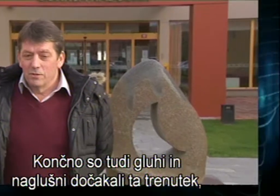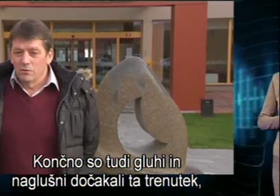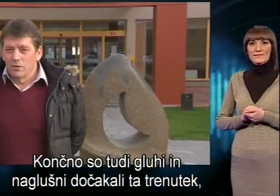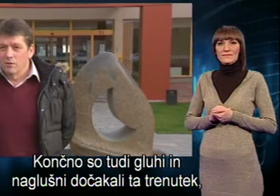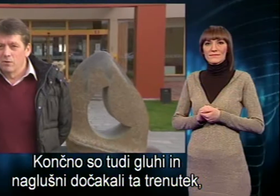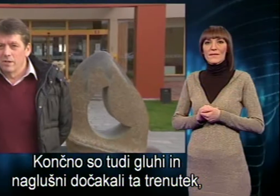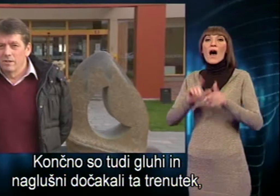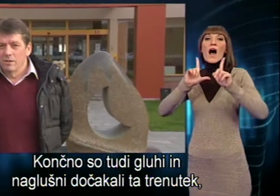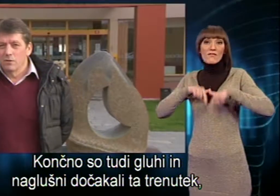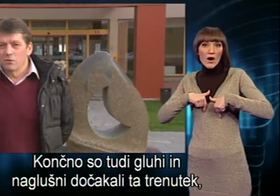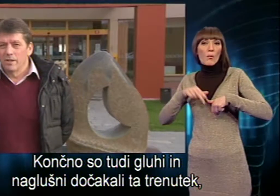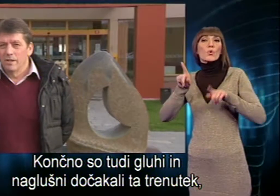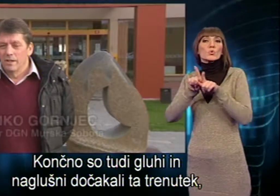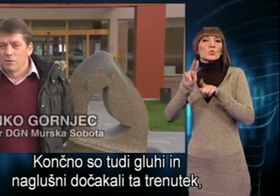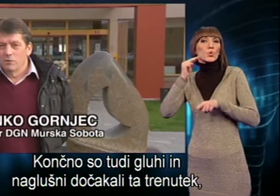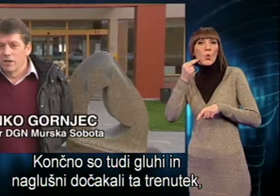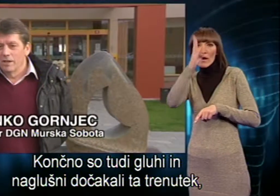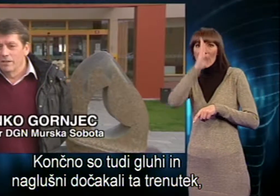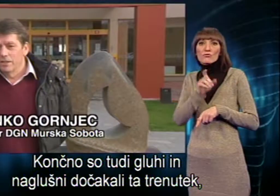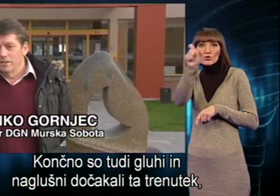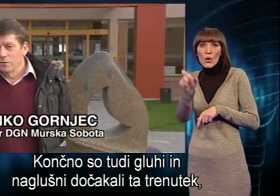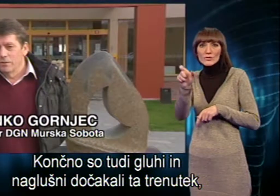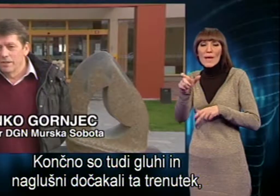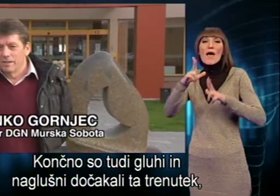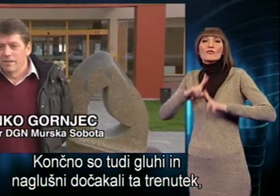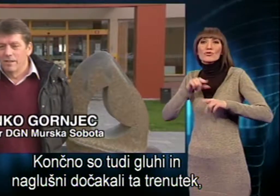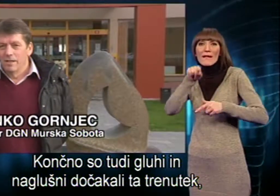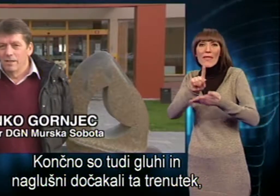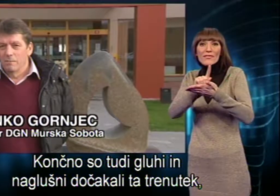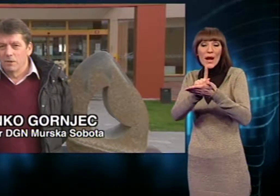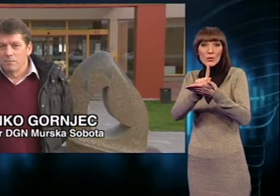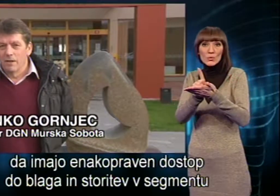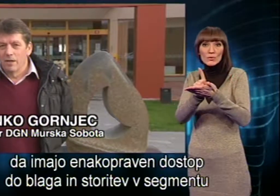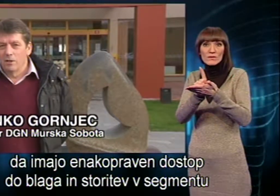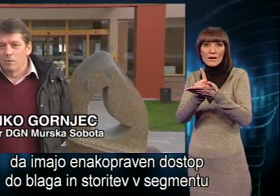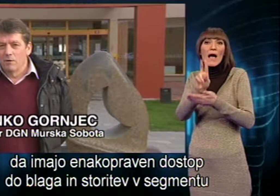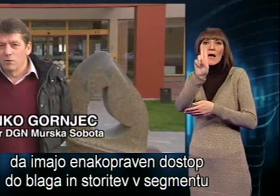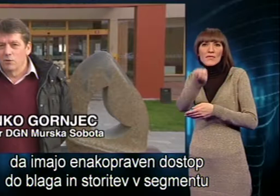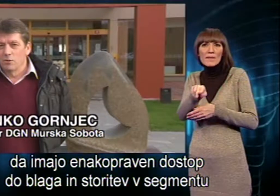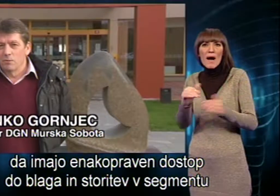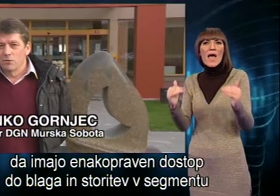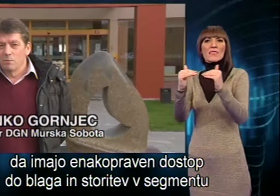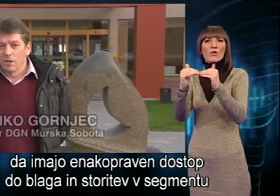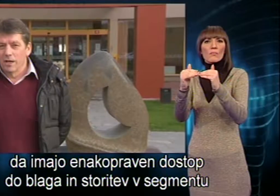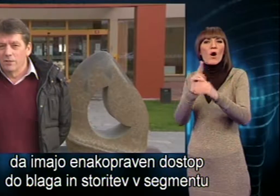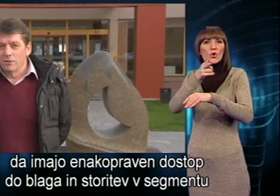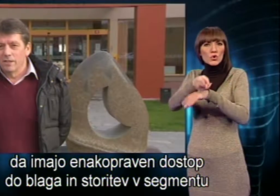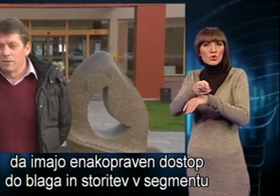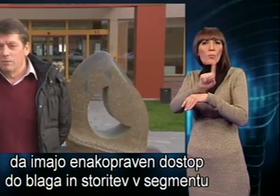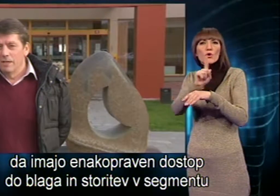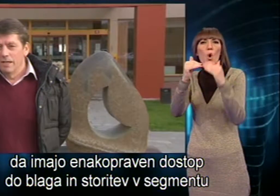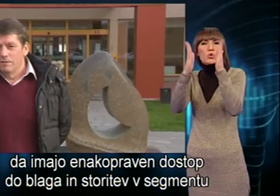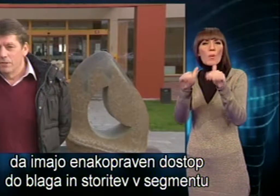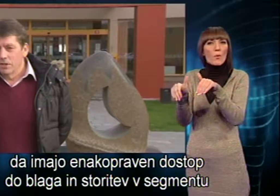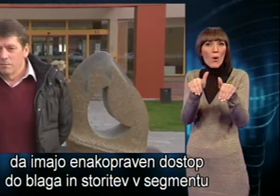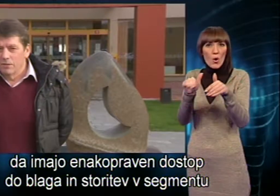Končno so tudi gluhi in naglušni dočakali ta trenutek, da pač imajo enakopravno dostopnost do blaga in